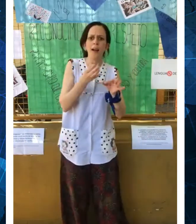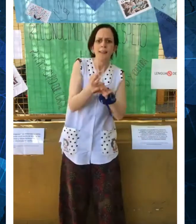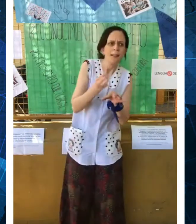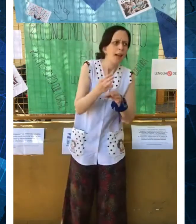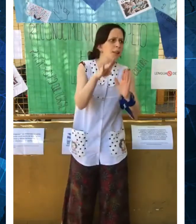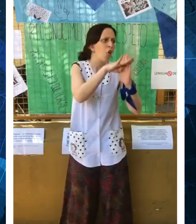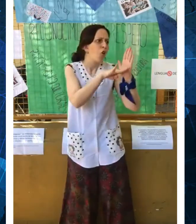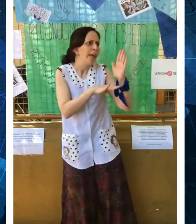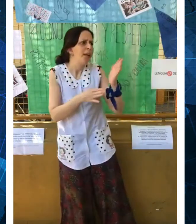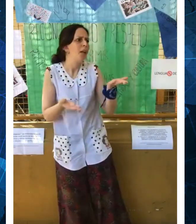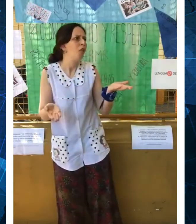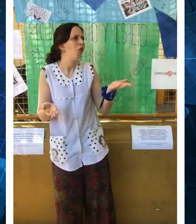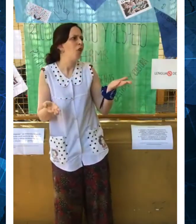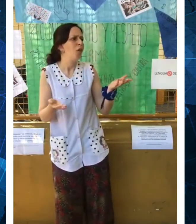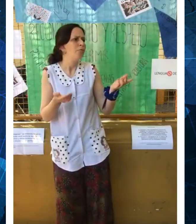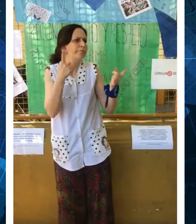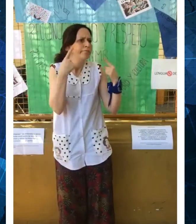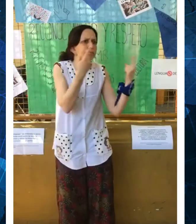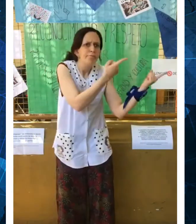educación.